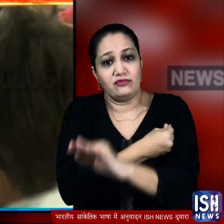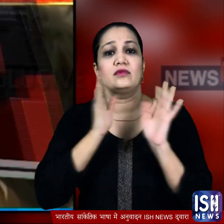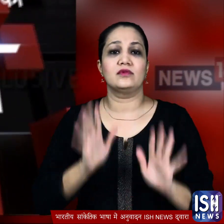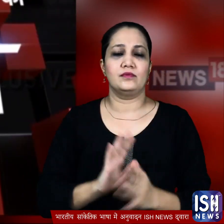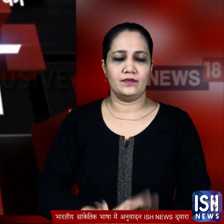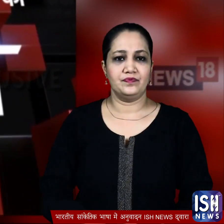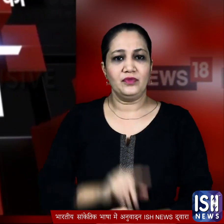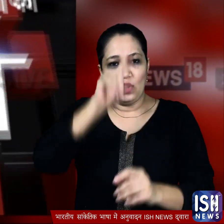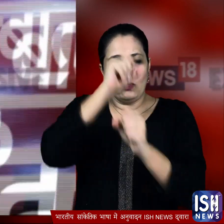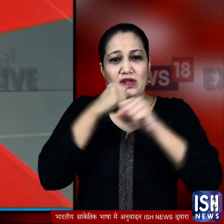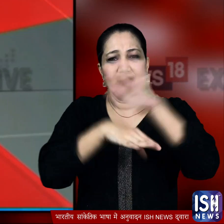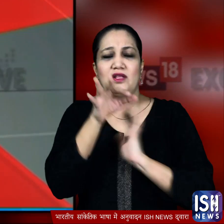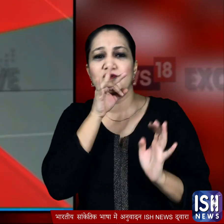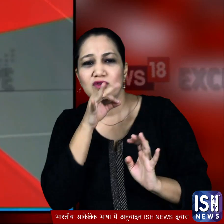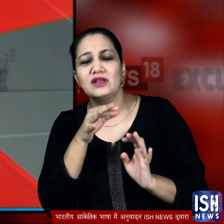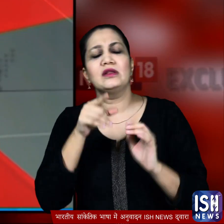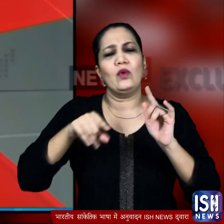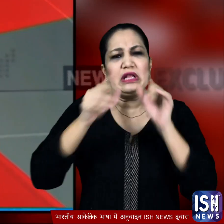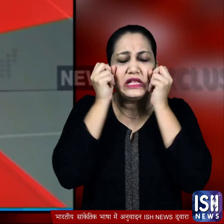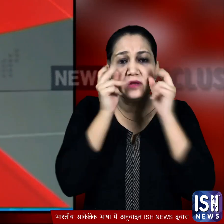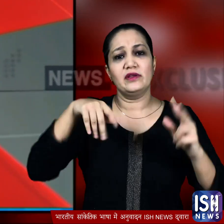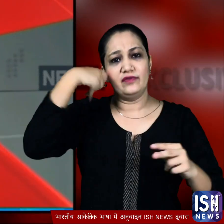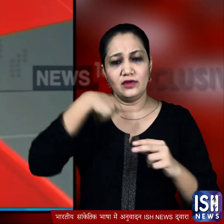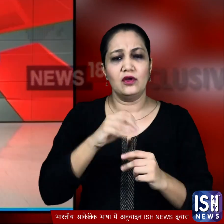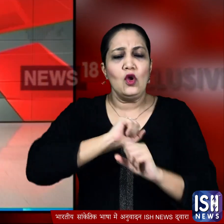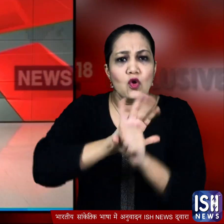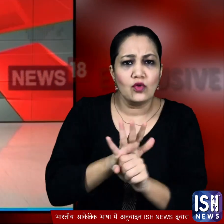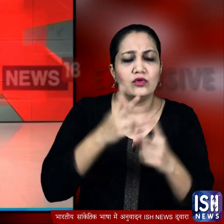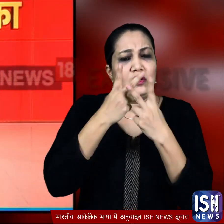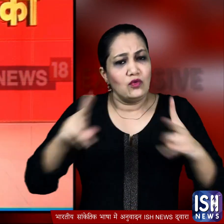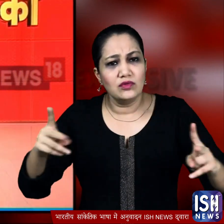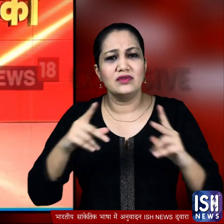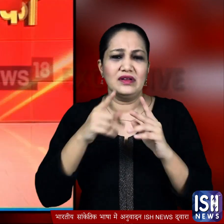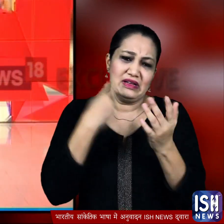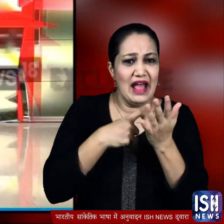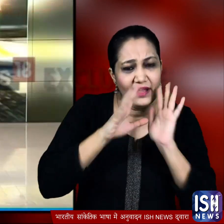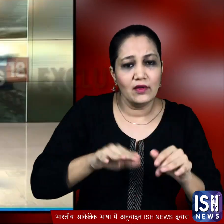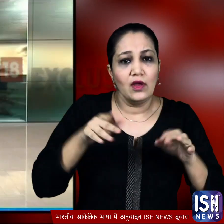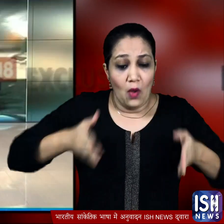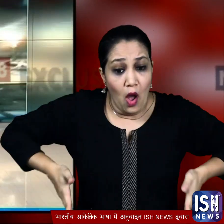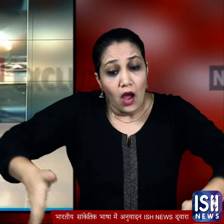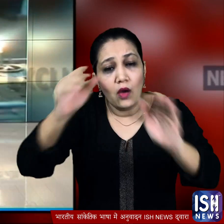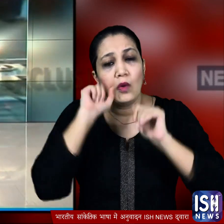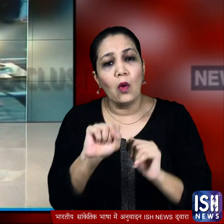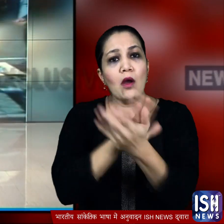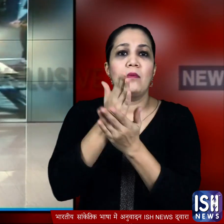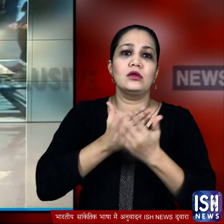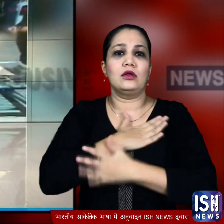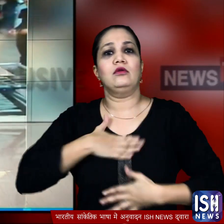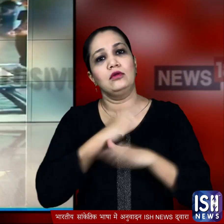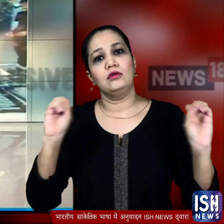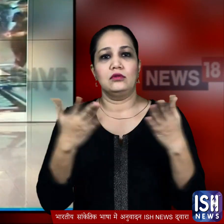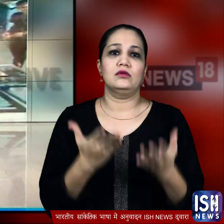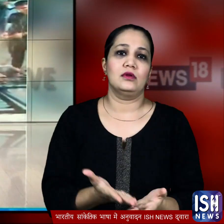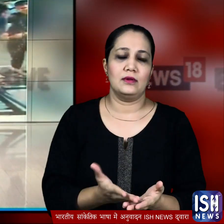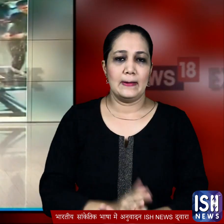लक्ष्य रखा है। गुजरात के सूरत से चौंकाने वाला एक वीडियो सामने आया। वहां कोरोना कर्फ्यू के बावजूद एक आदमी ने बीच सड़क पर अपने जन्मदिन का जश्न